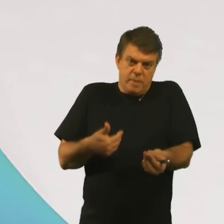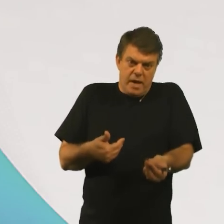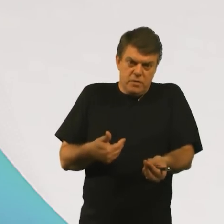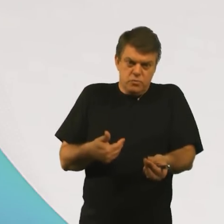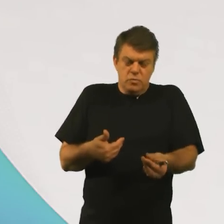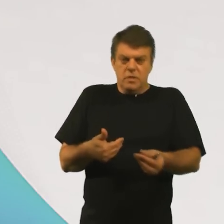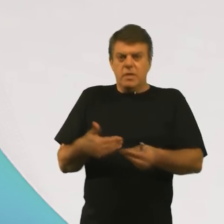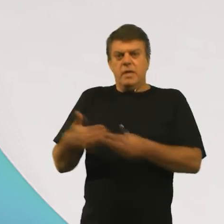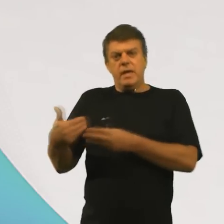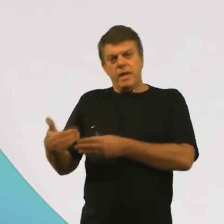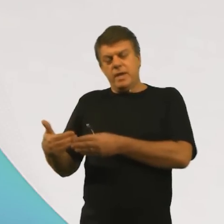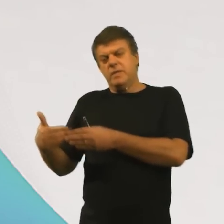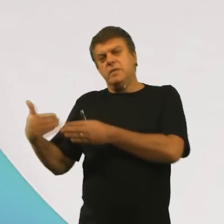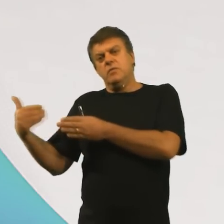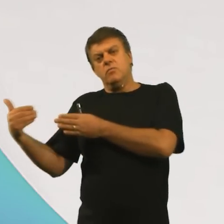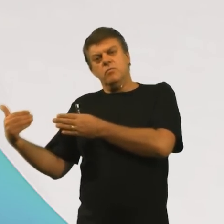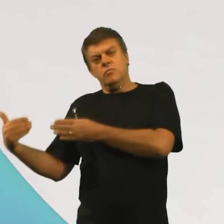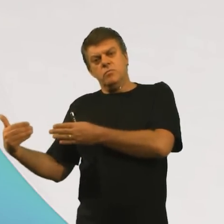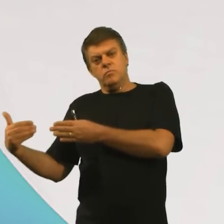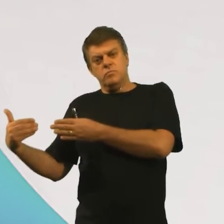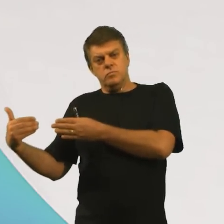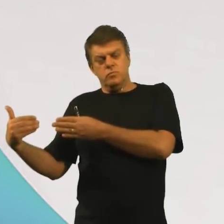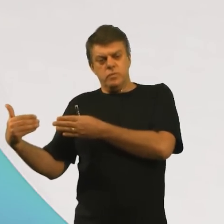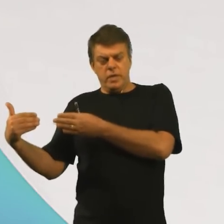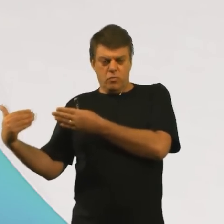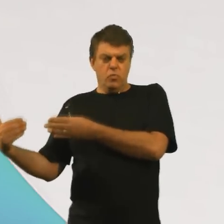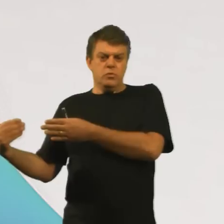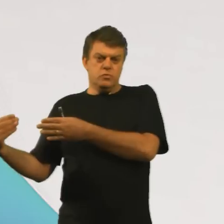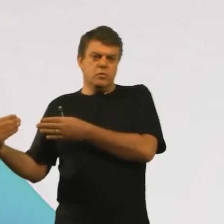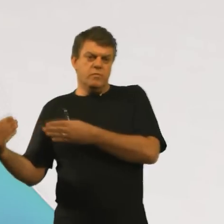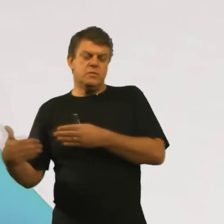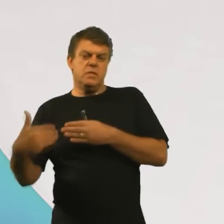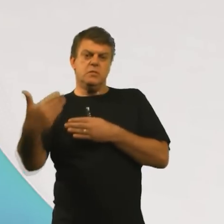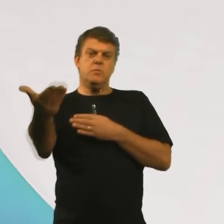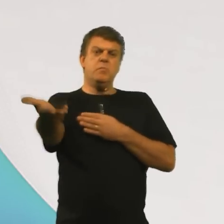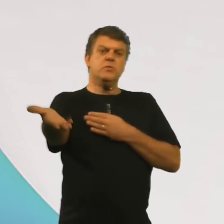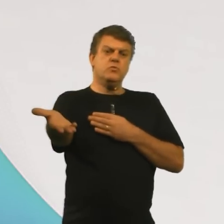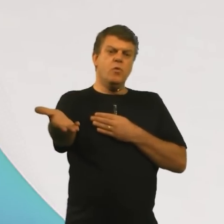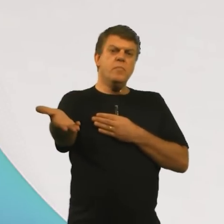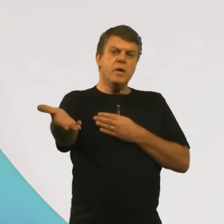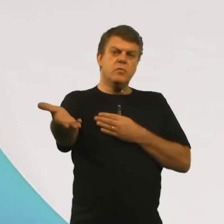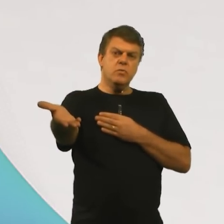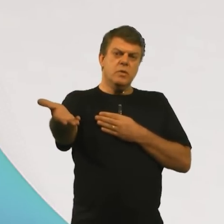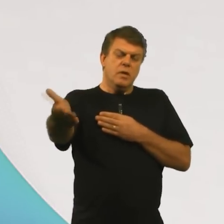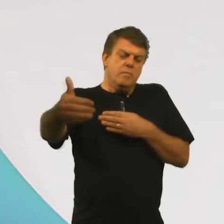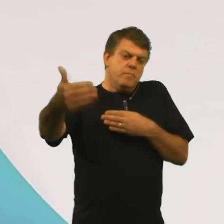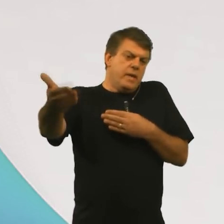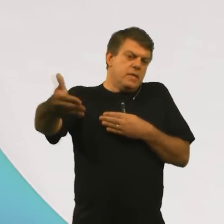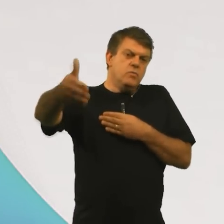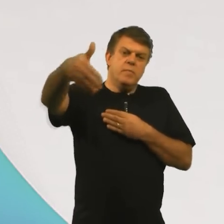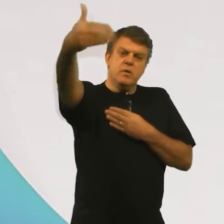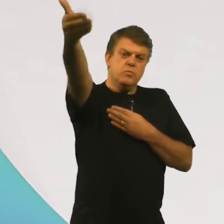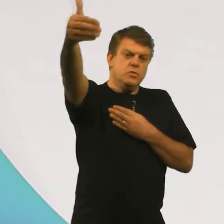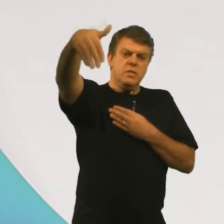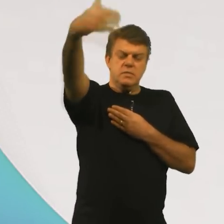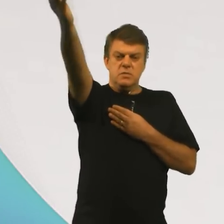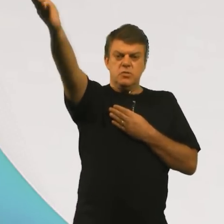a prazo é um recurso que você disponibilizou ao banco para que o banco utilize esse